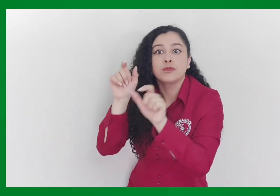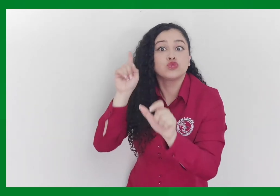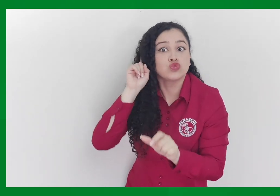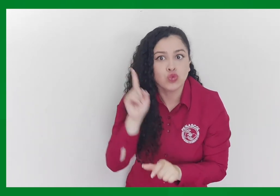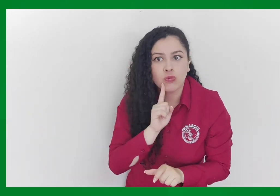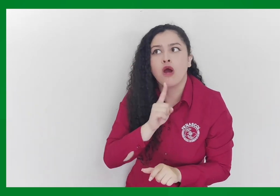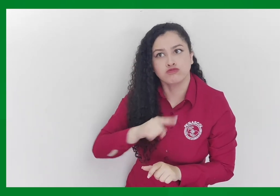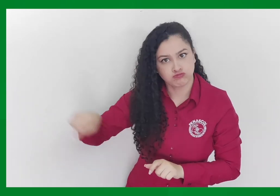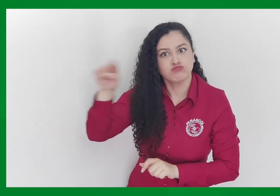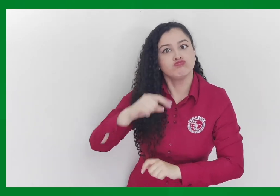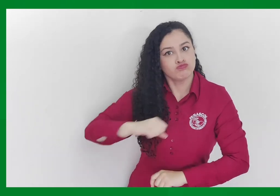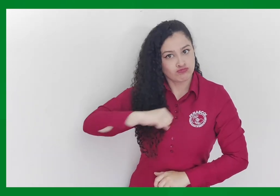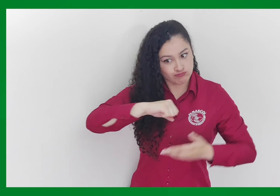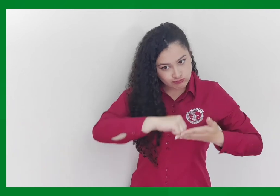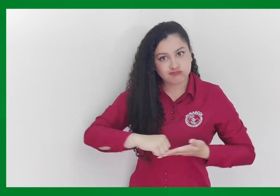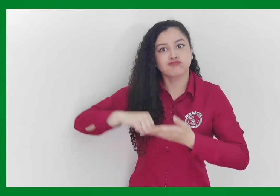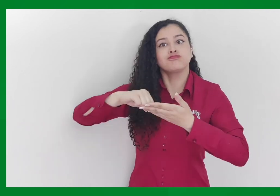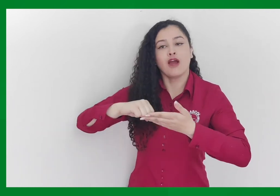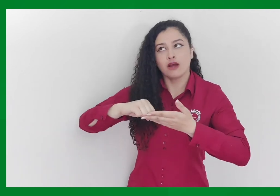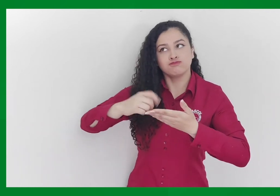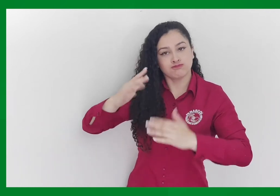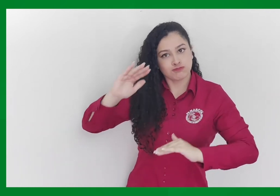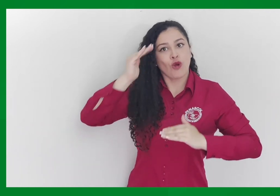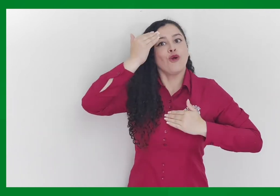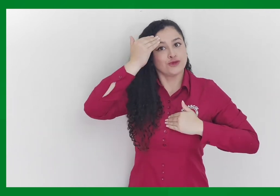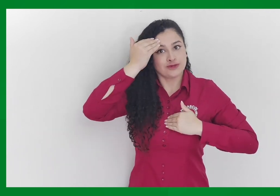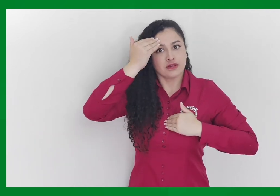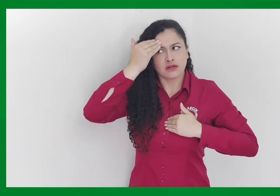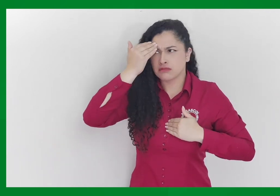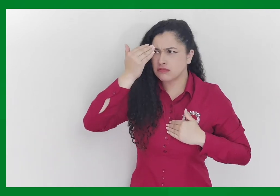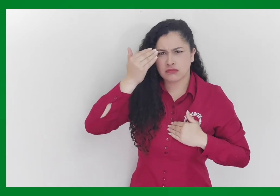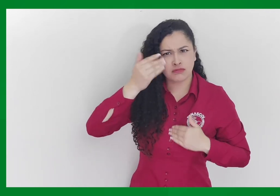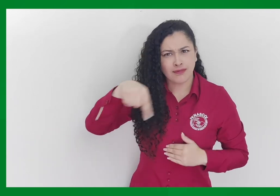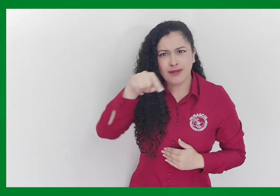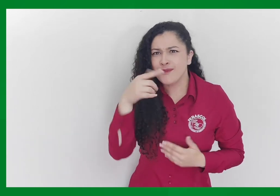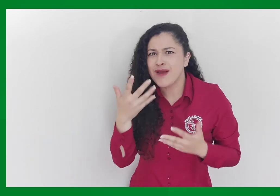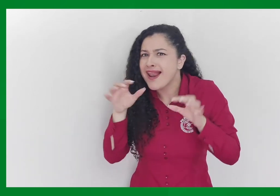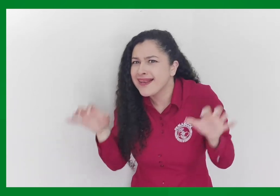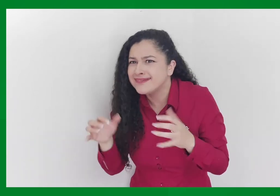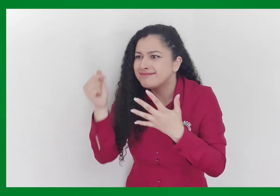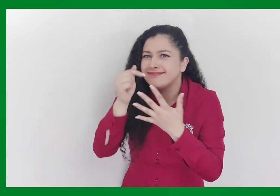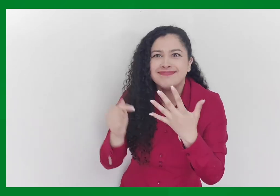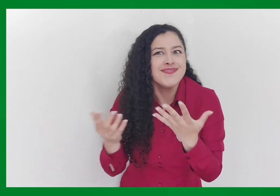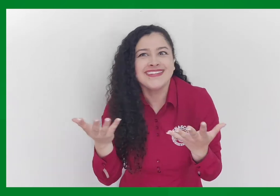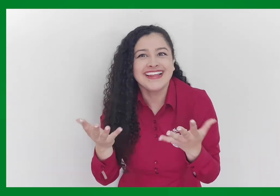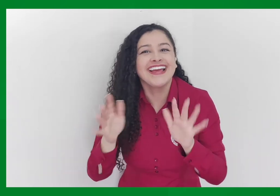la toma de conciencia por los derechos de las personas sordas si quieren saber que se realizará en estas